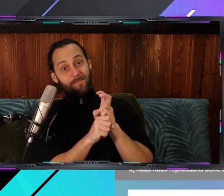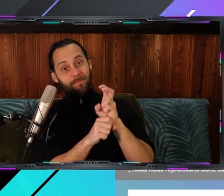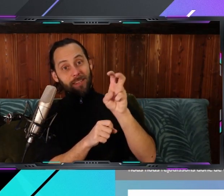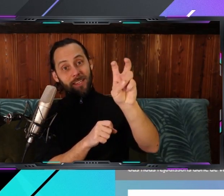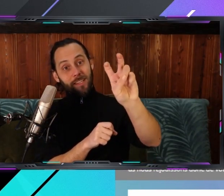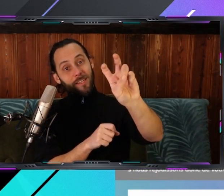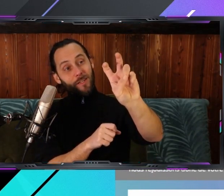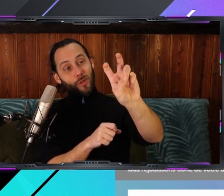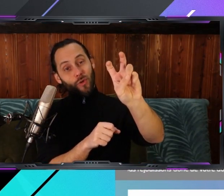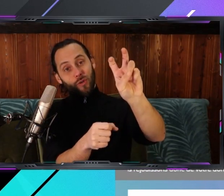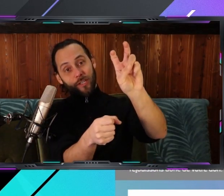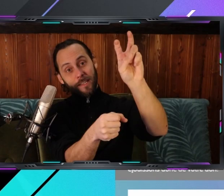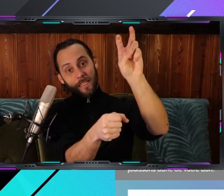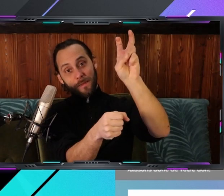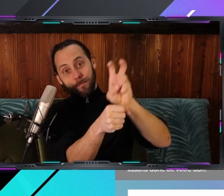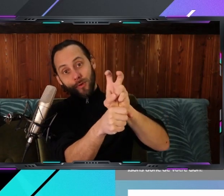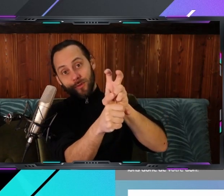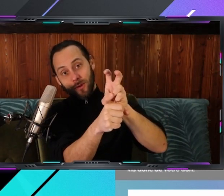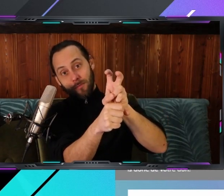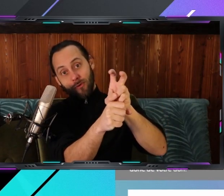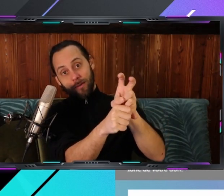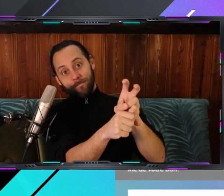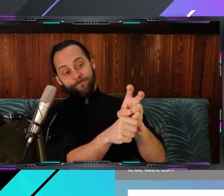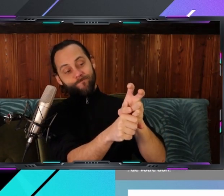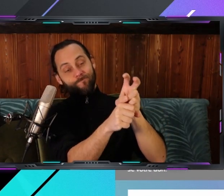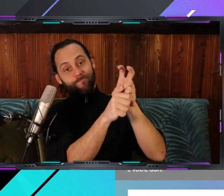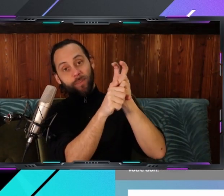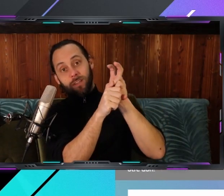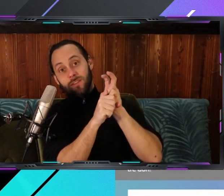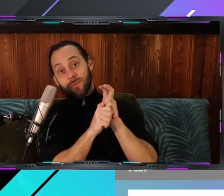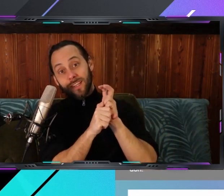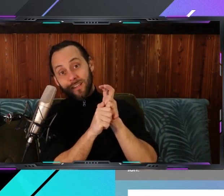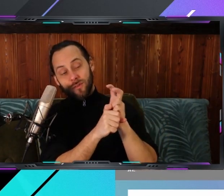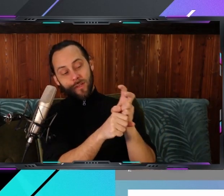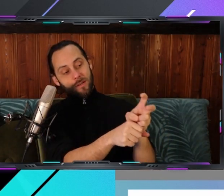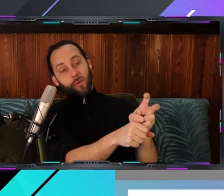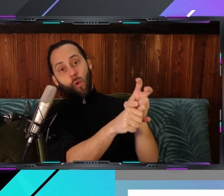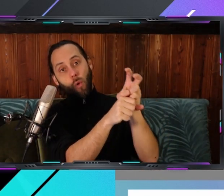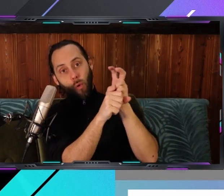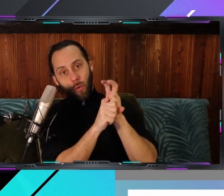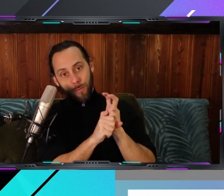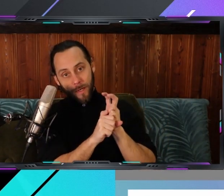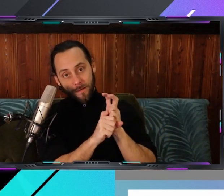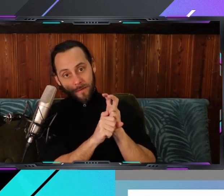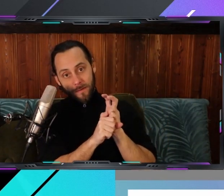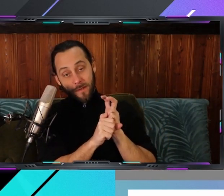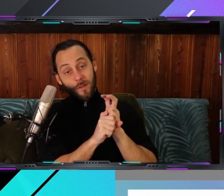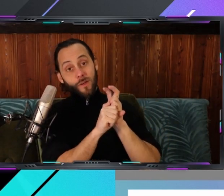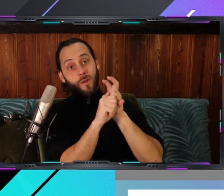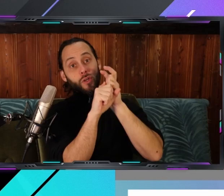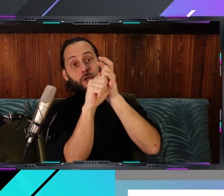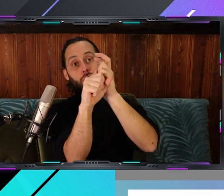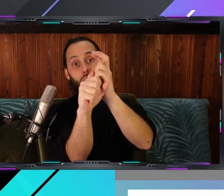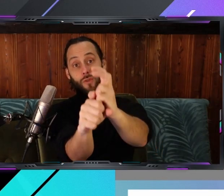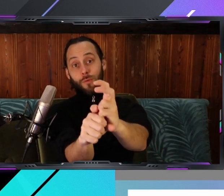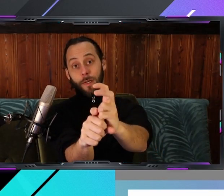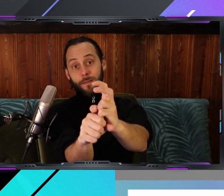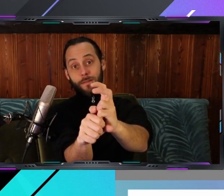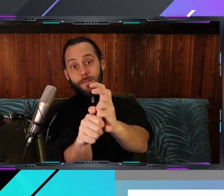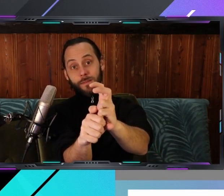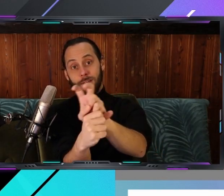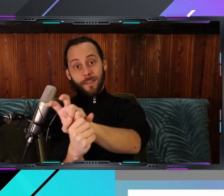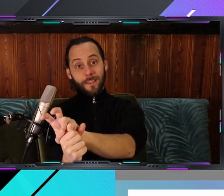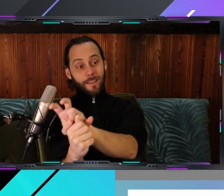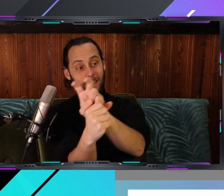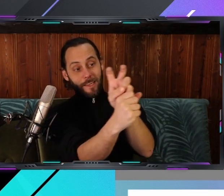Prêter. Deux crochets qui se posent sur un point et qui sont directionnels. C'est on me prête, je te